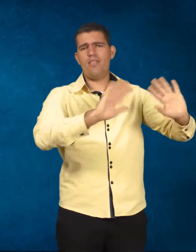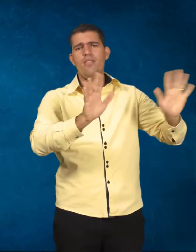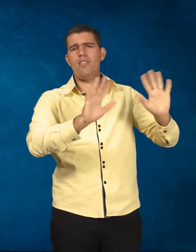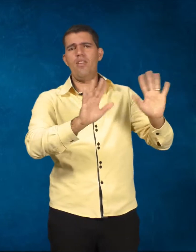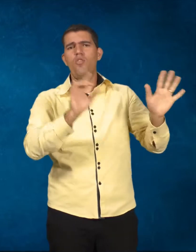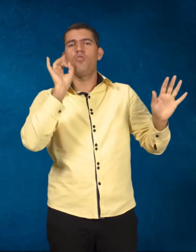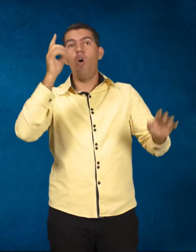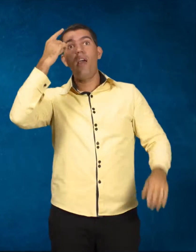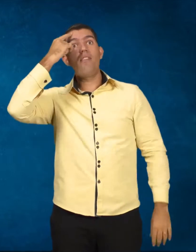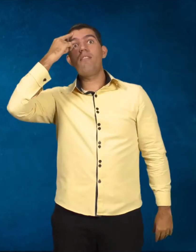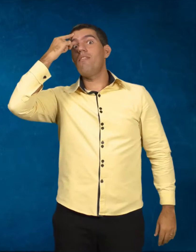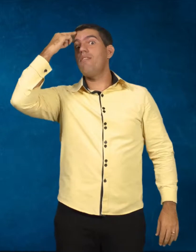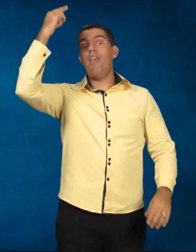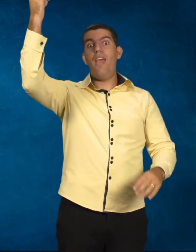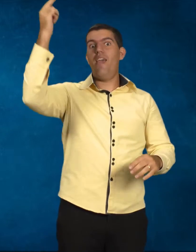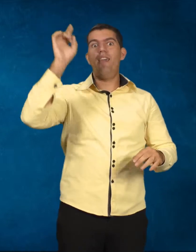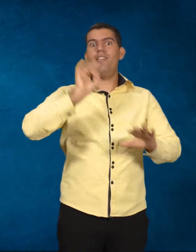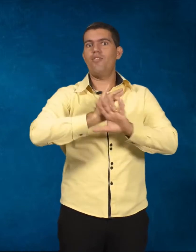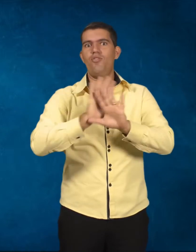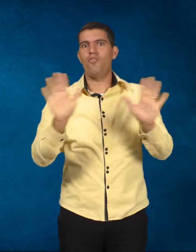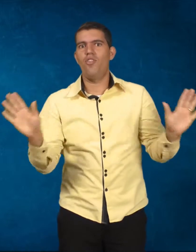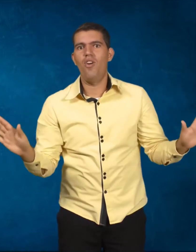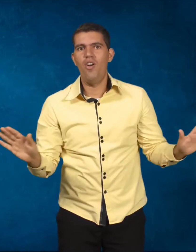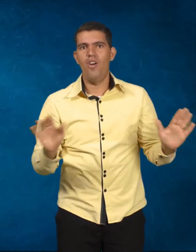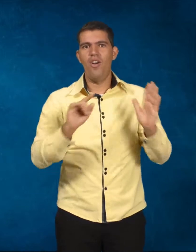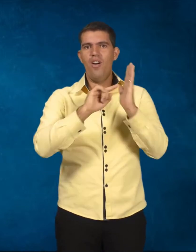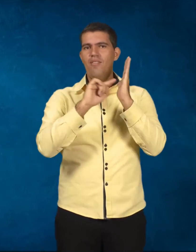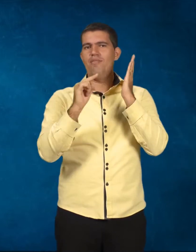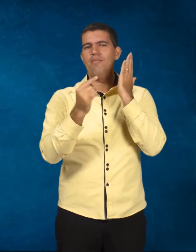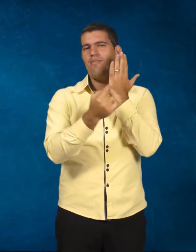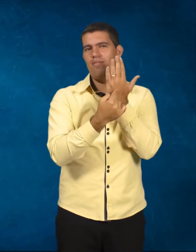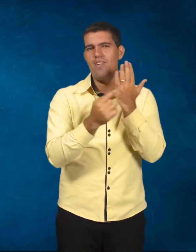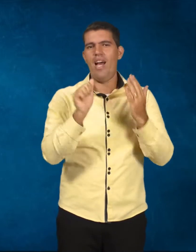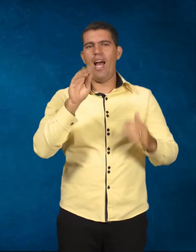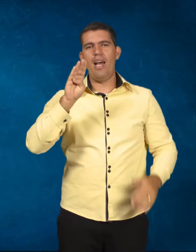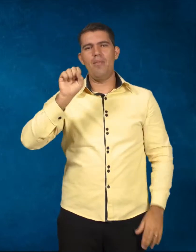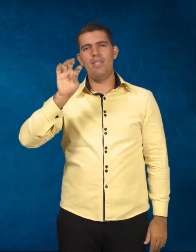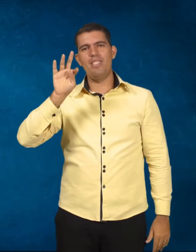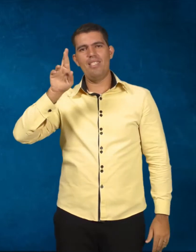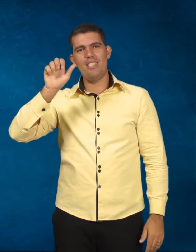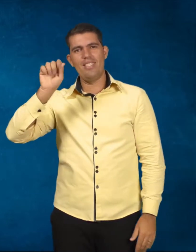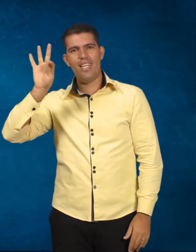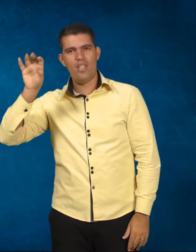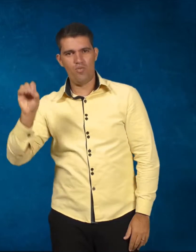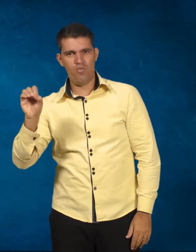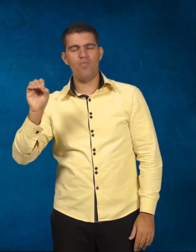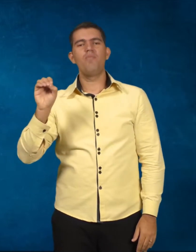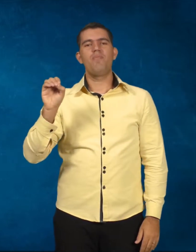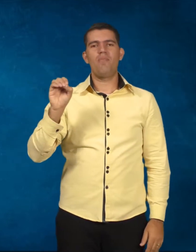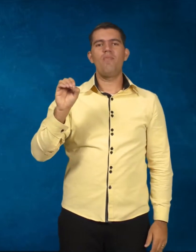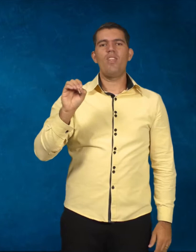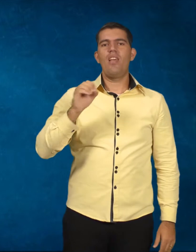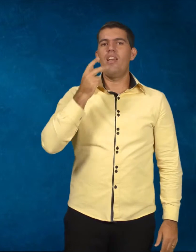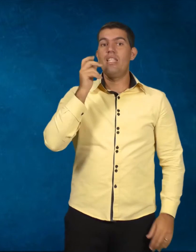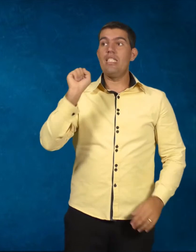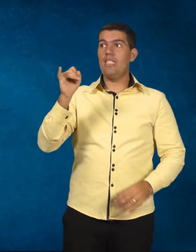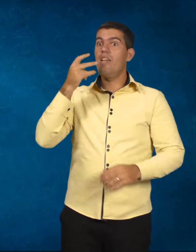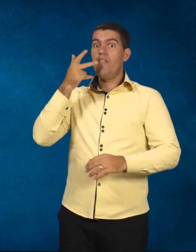com ideias abstratas, entende o significado dos ditos populares. Ao ouvir "Quem tem boca vai a Roma",